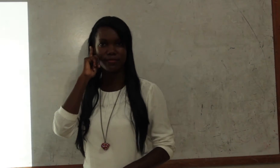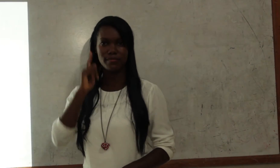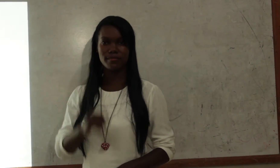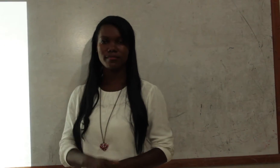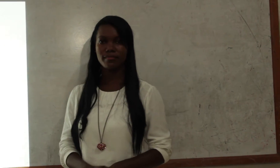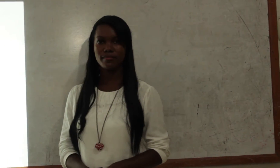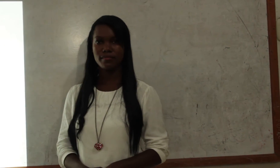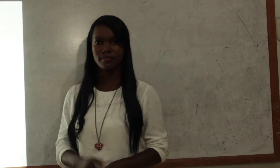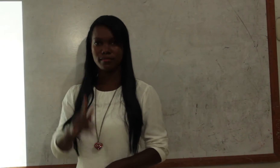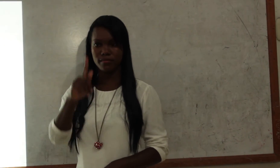Celular.